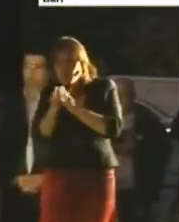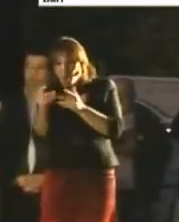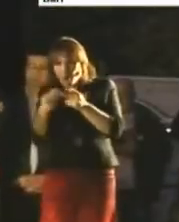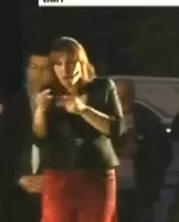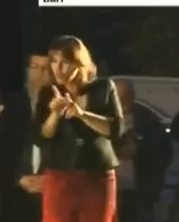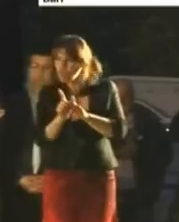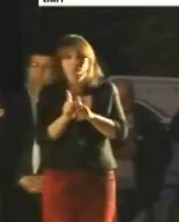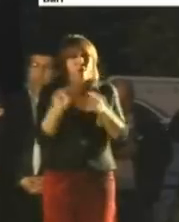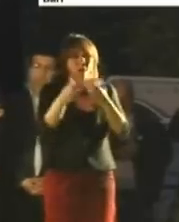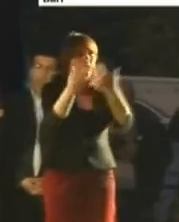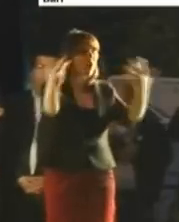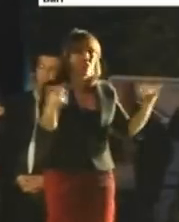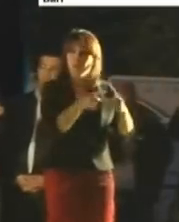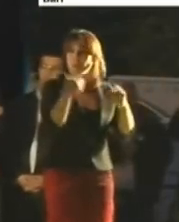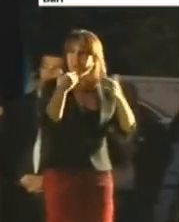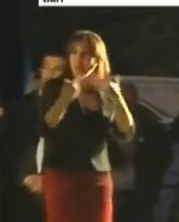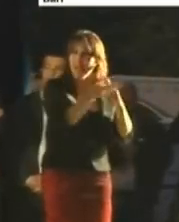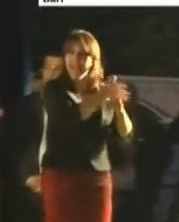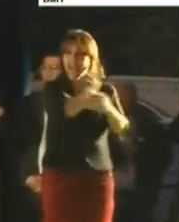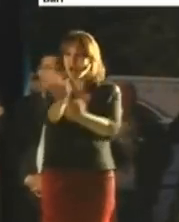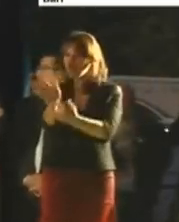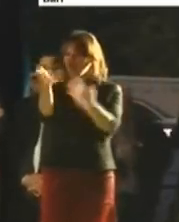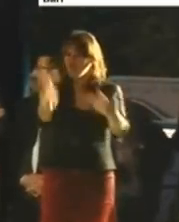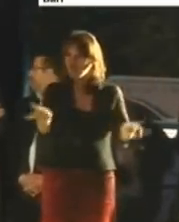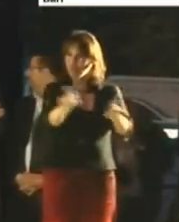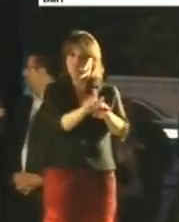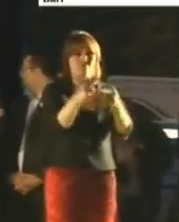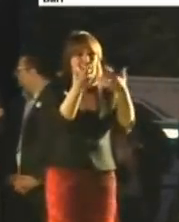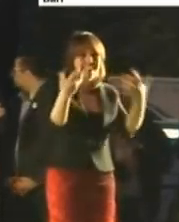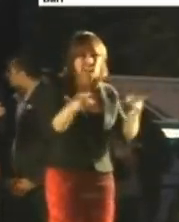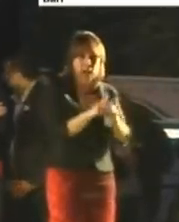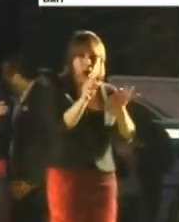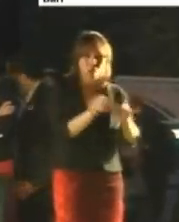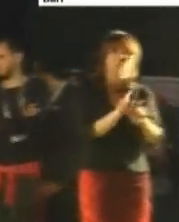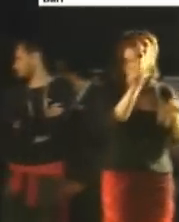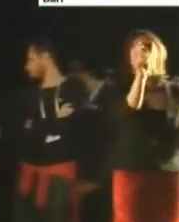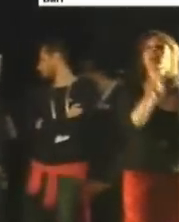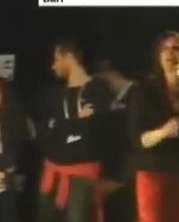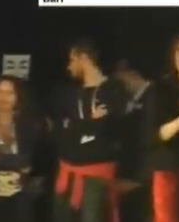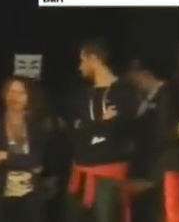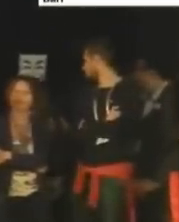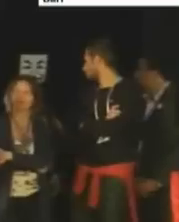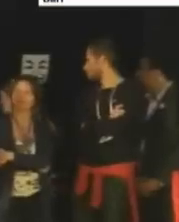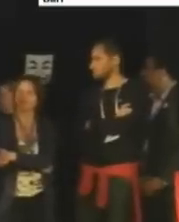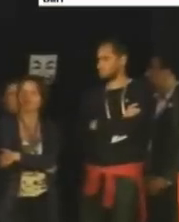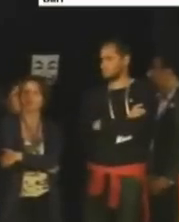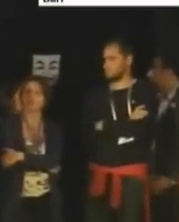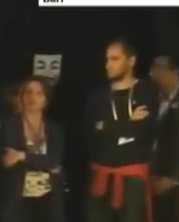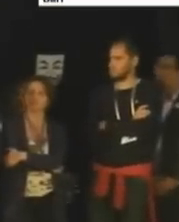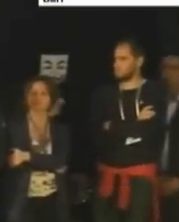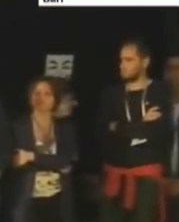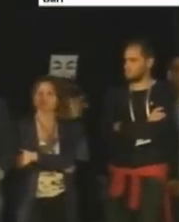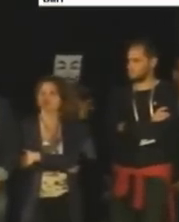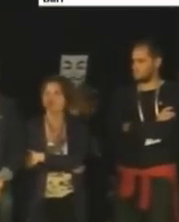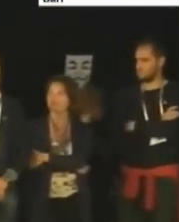l'abbiamo presentata in Parlamento, è chiaro. Ma non possono neanche fare la loro, l'Italicum loro, fatta per non farci